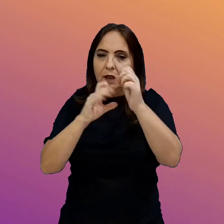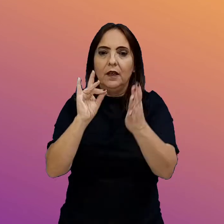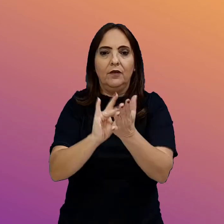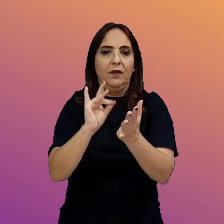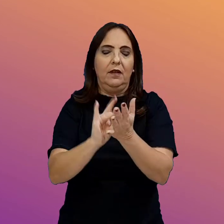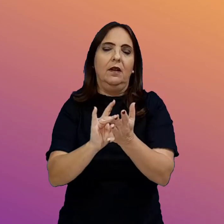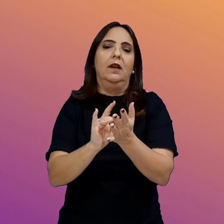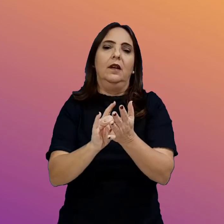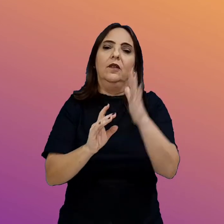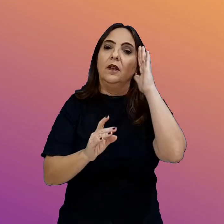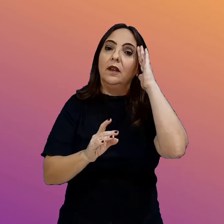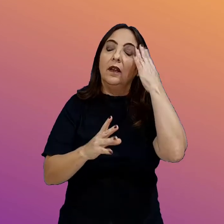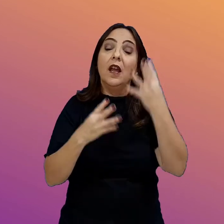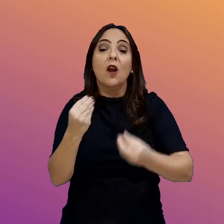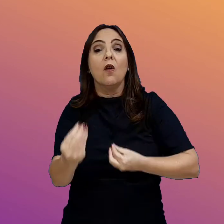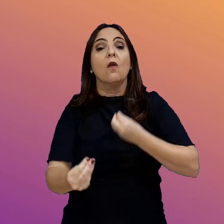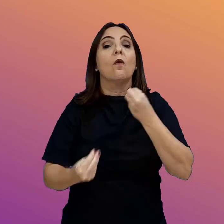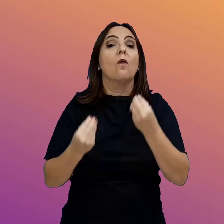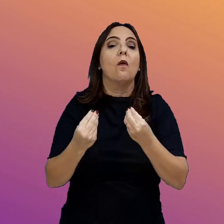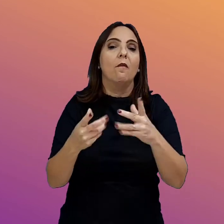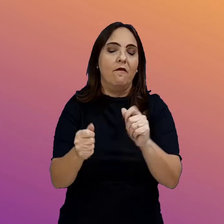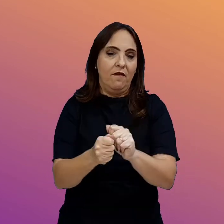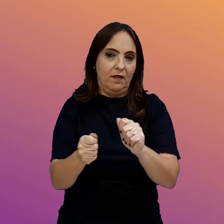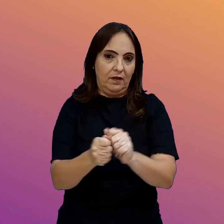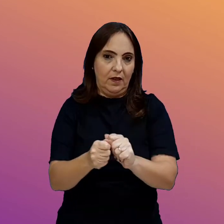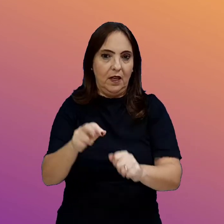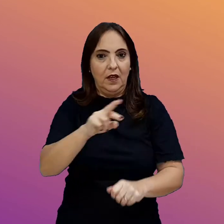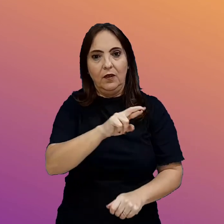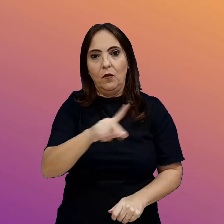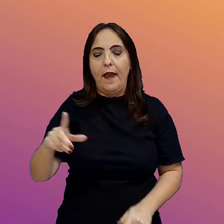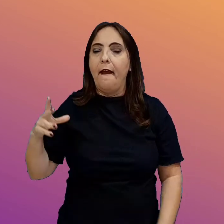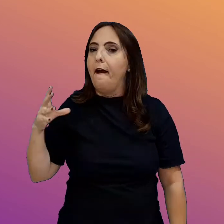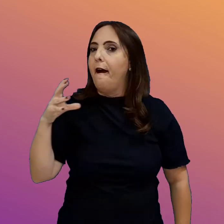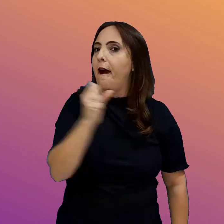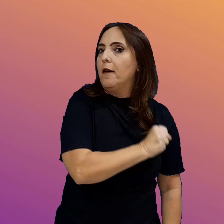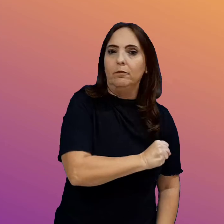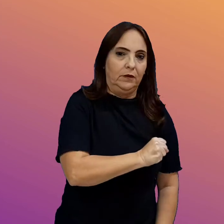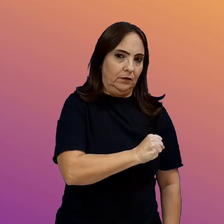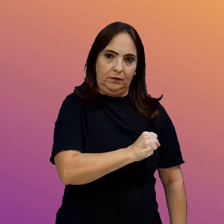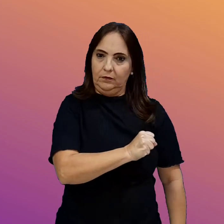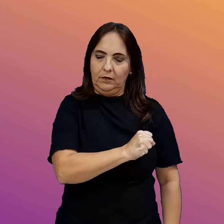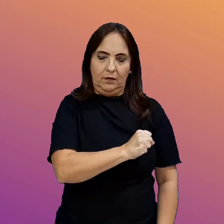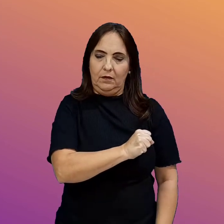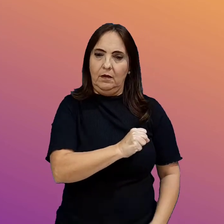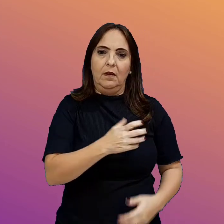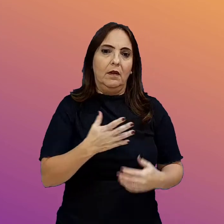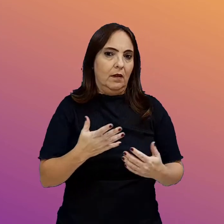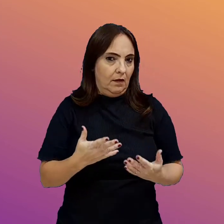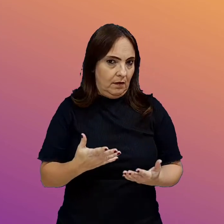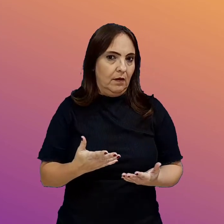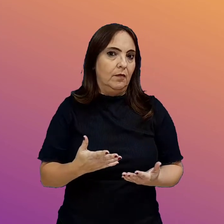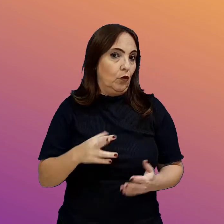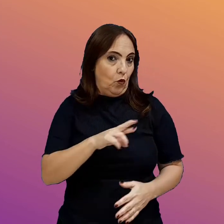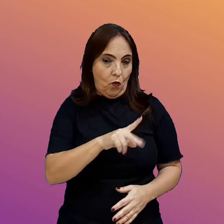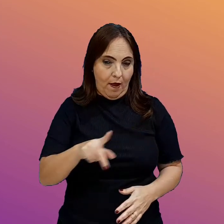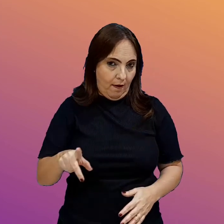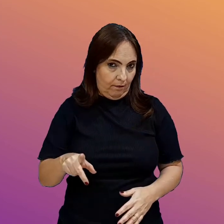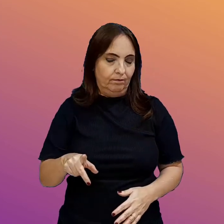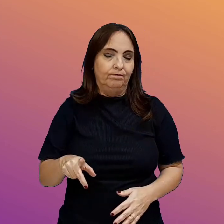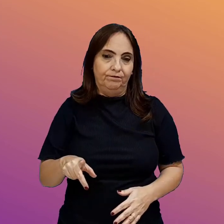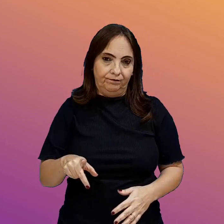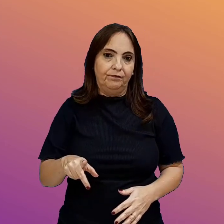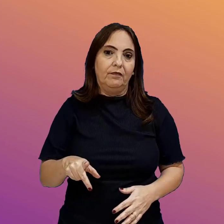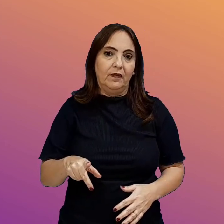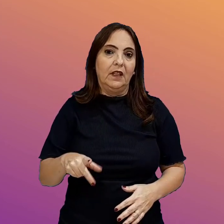como fazer. Não é uma coisa de um dia para outra, não é uma coisa que acontece por osmose, e eles não